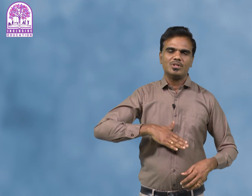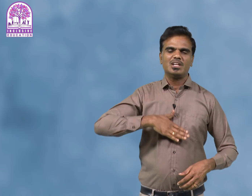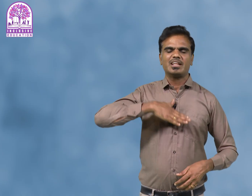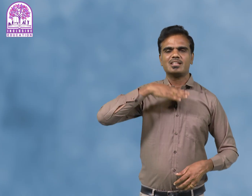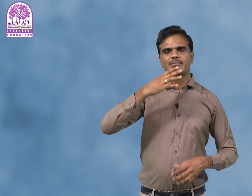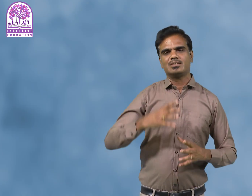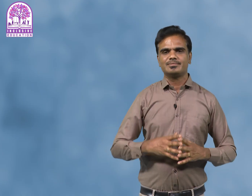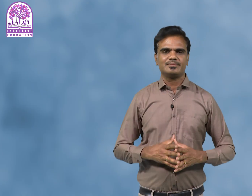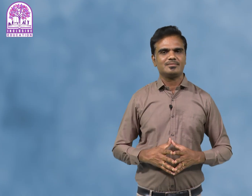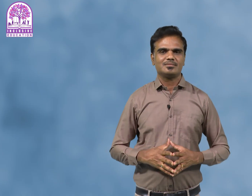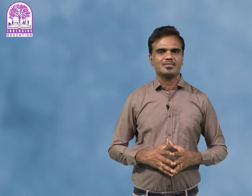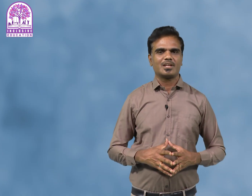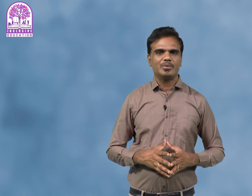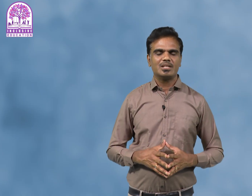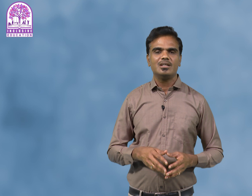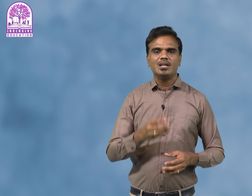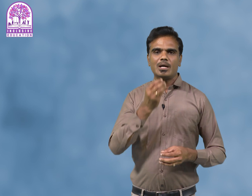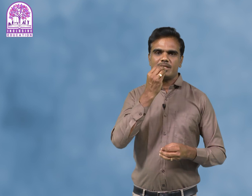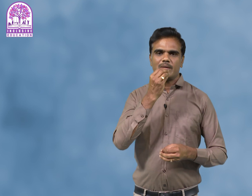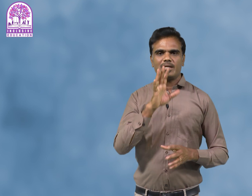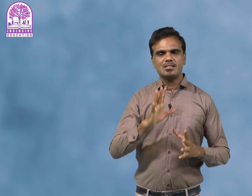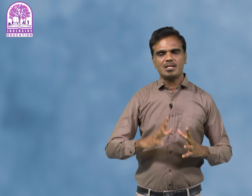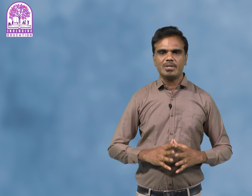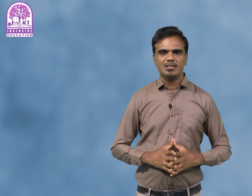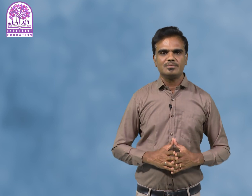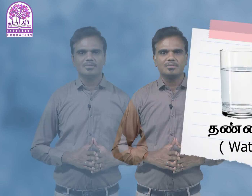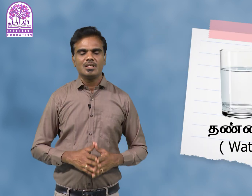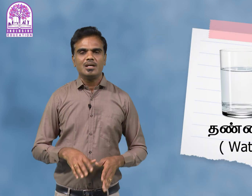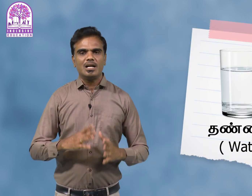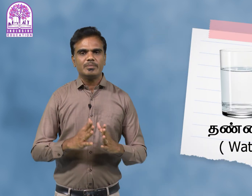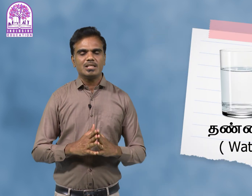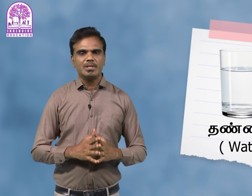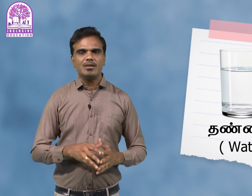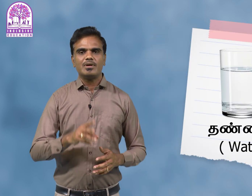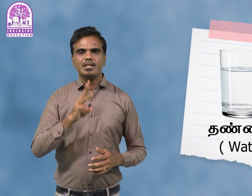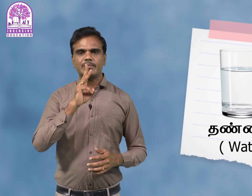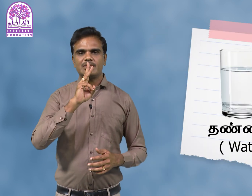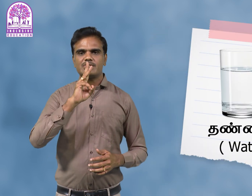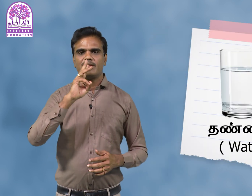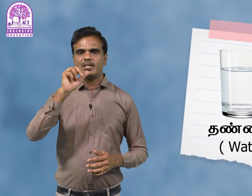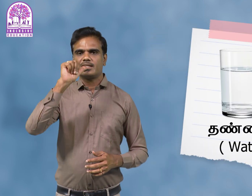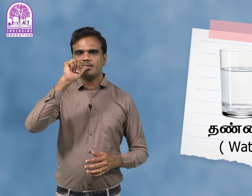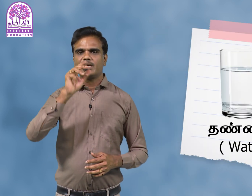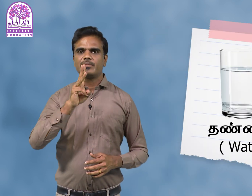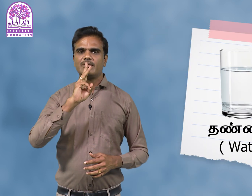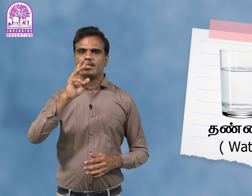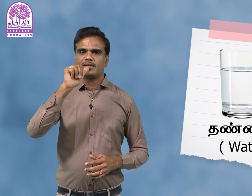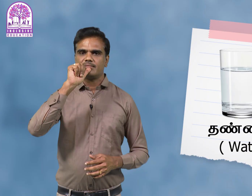ஃபுல்லாக நிறைய சாப்பிட்டேன். புரியுதுங்களா? அப்போ சாப்பாட்டுக்கு சாதாரணமாக இதான். அடுத்து பார்த்திங்க அப்படின்னா வாட்டருக்கு பார்த்திங்கன்னு வச்சுங்களேன், வாட்டருக்கு எப்படி காமிக்கலாம், வாட்டர். இது